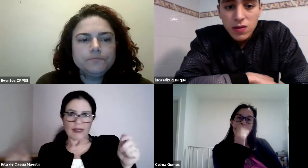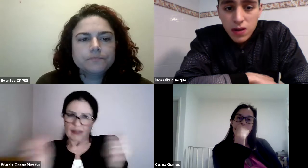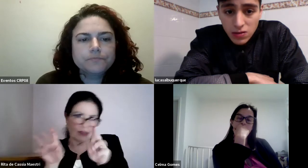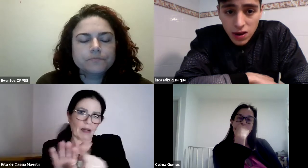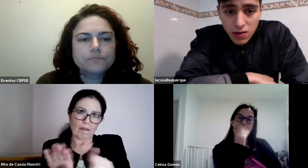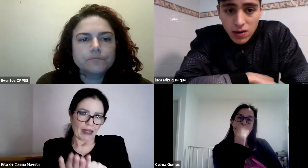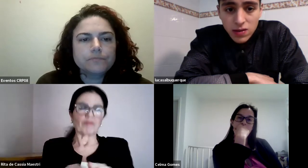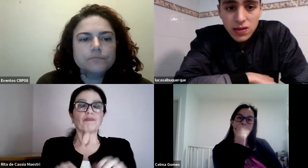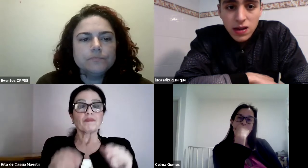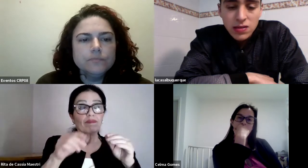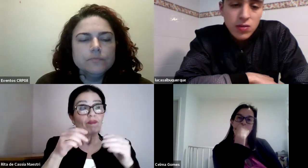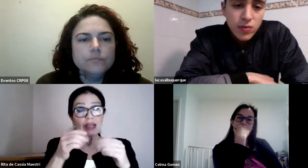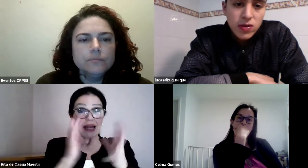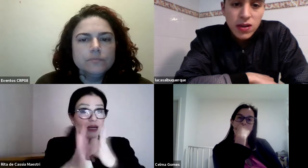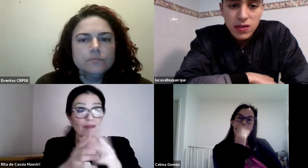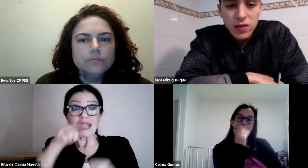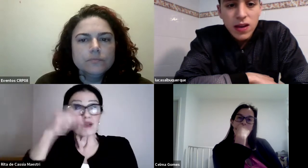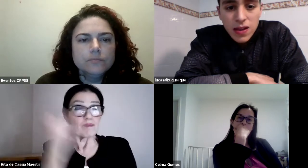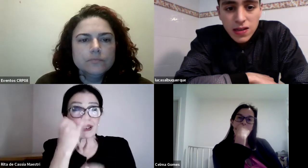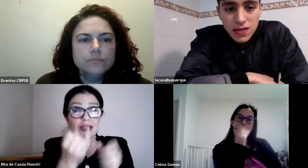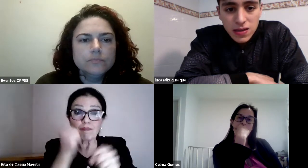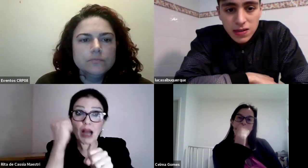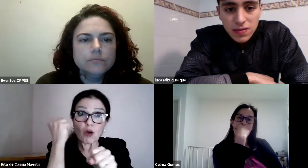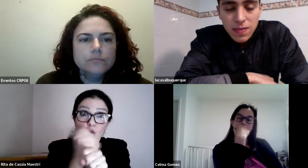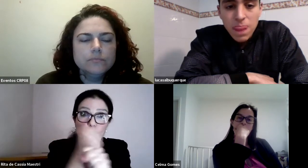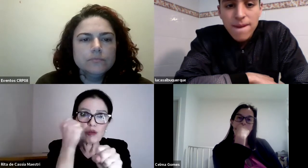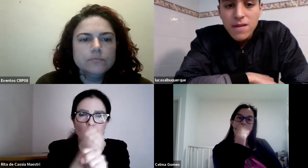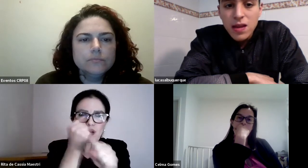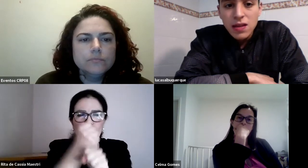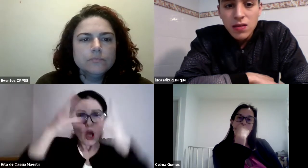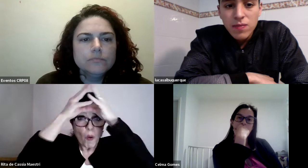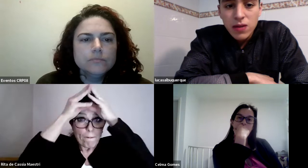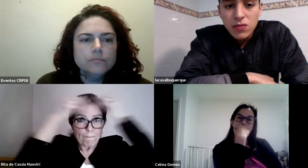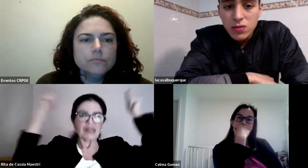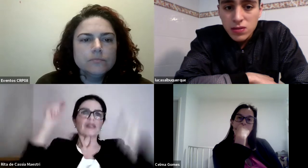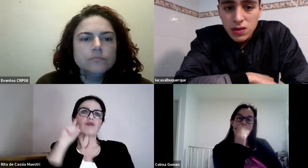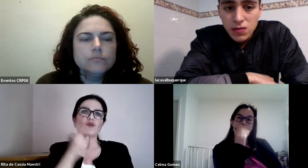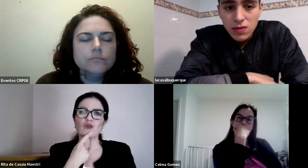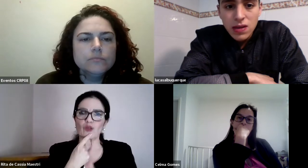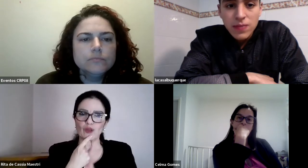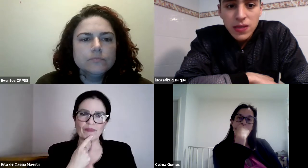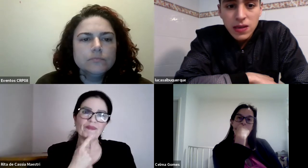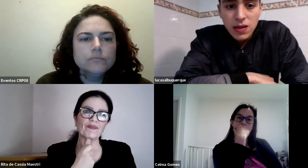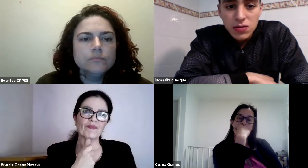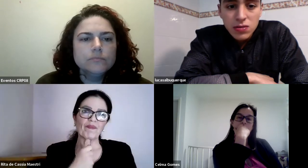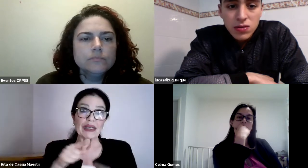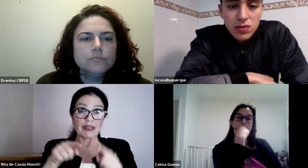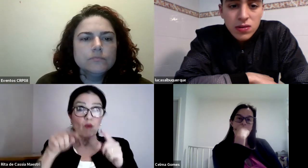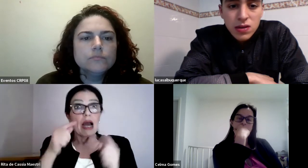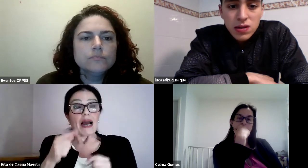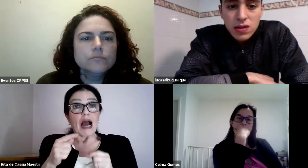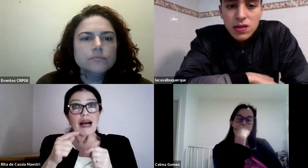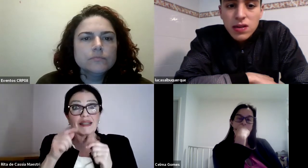como língua natural a língua de sinais e o português na modalidade escrita. Então, para a construção da psique do